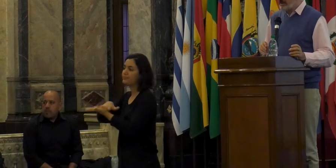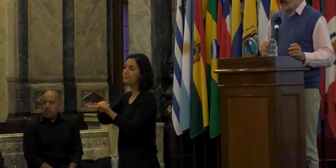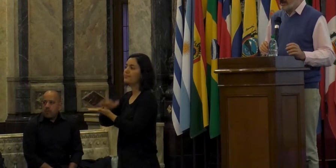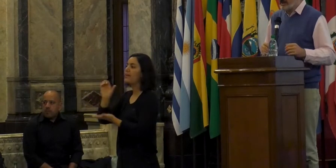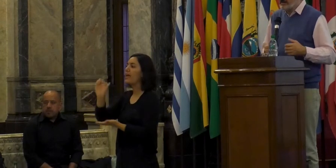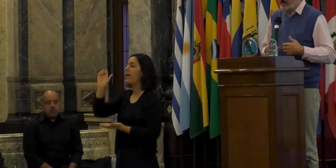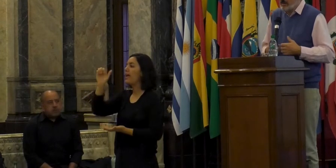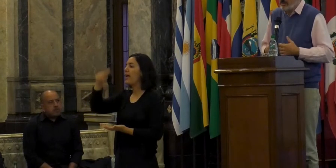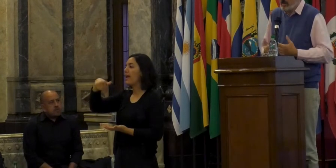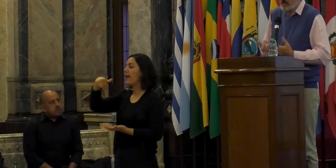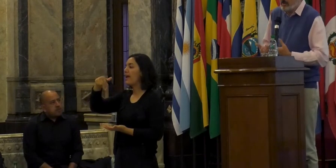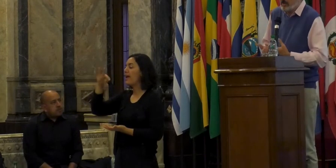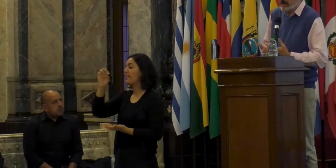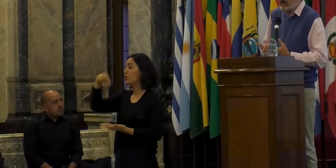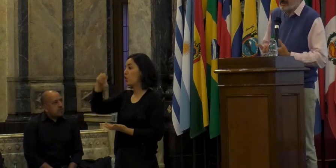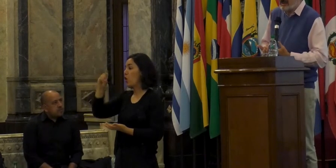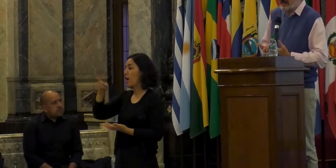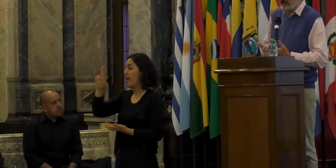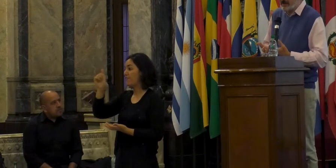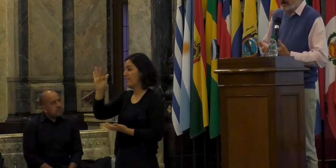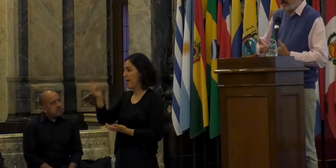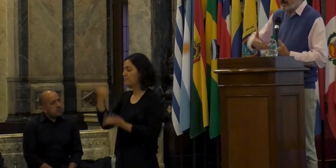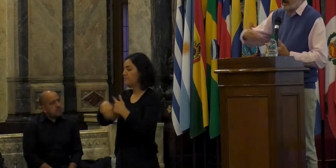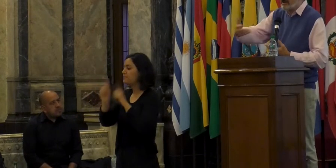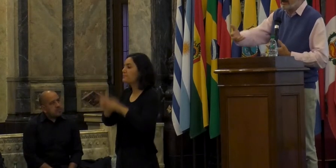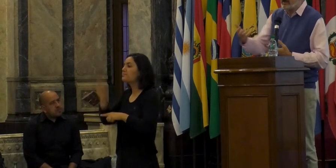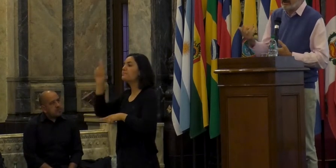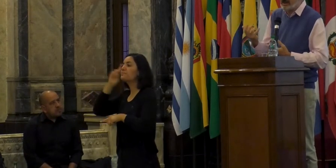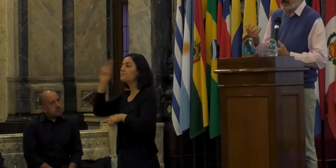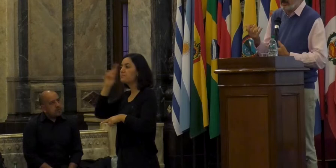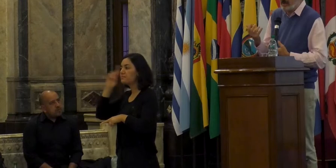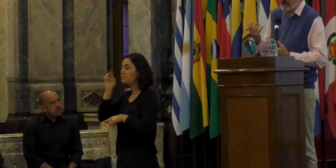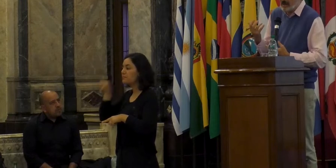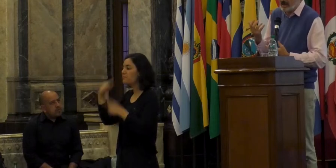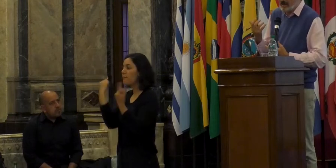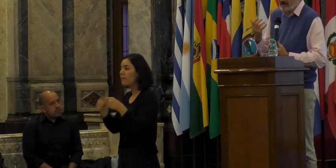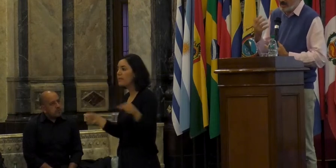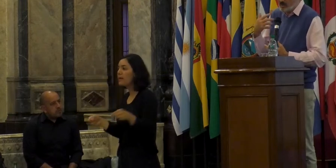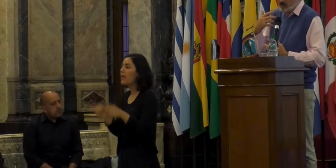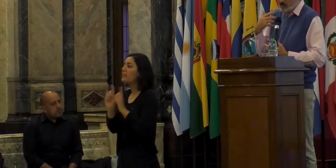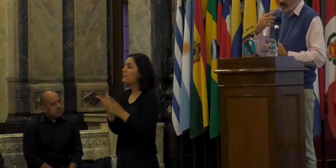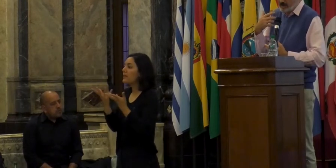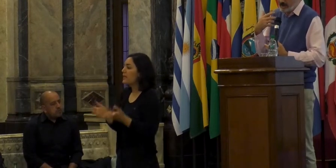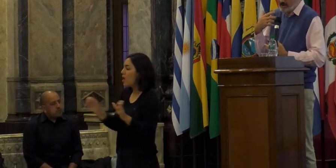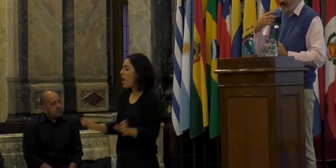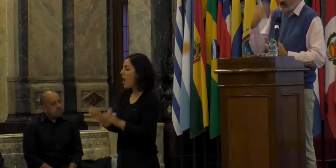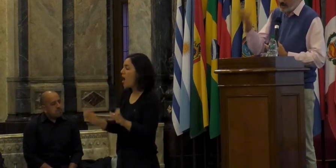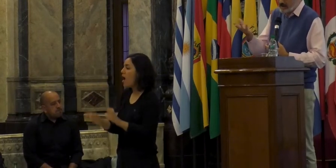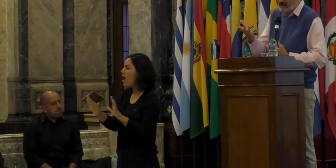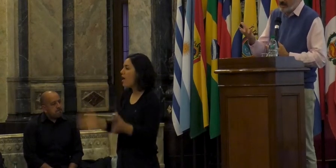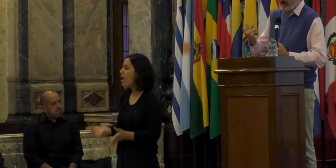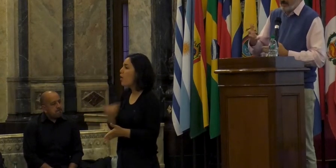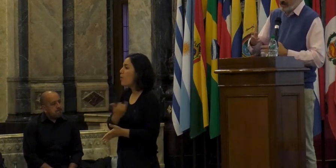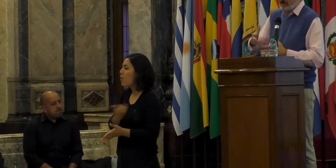que vamos a hacer es, o lo que voy a proponer es una serie de reflexiones a partir de ese material. Voy a ver cómo